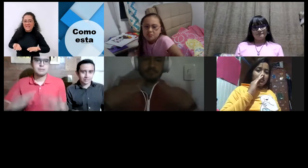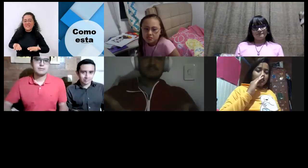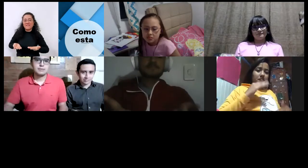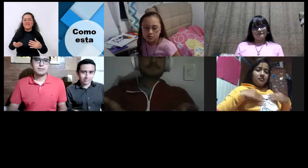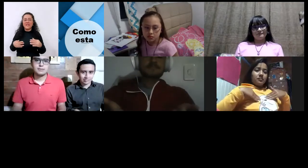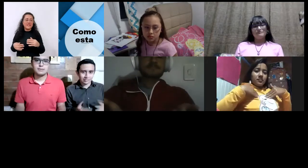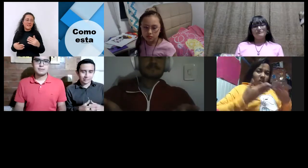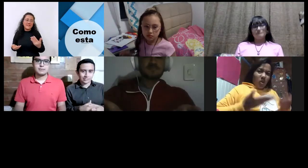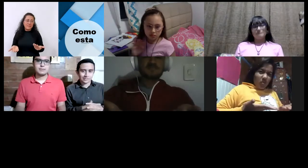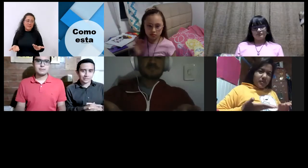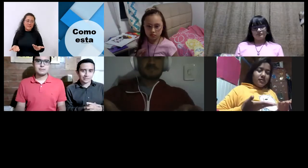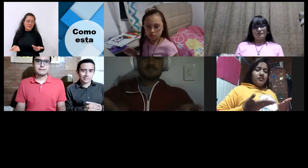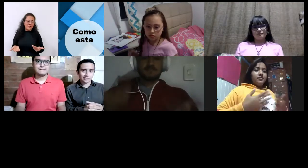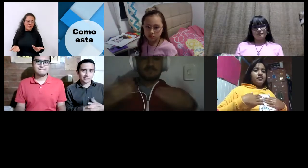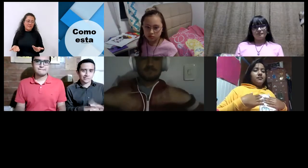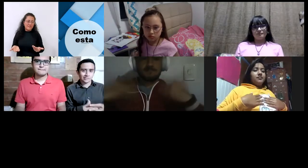estás? Es la misma.